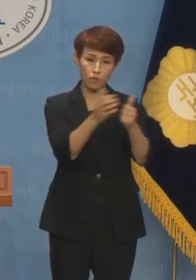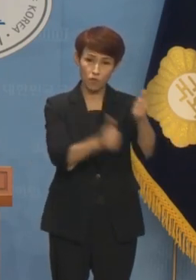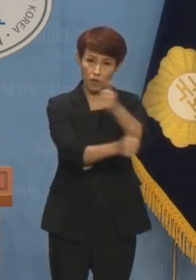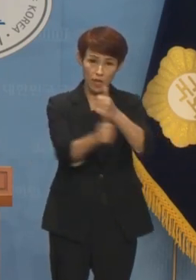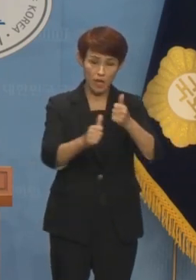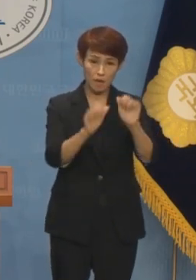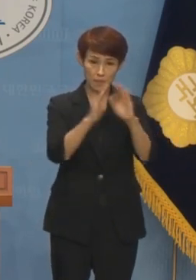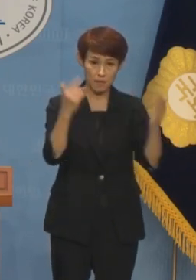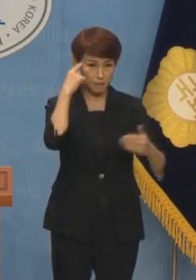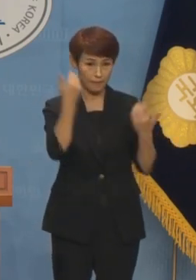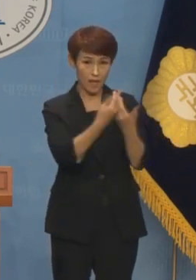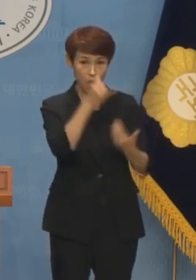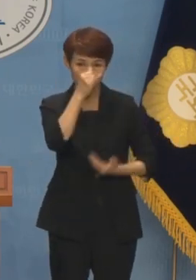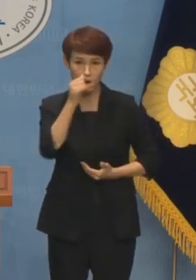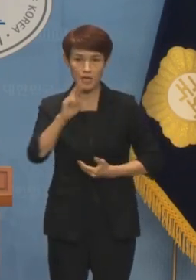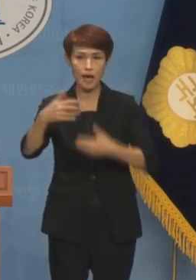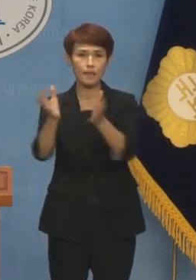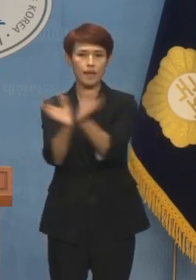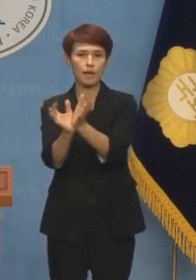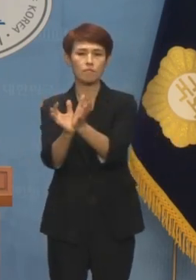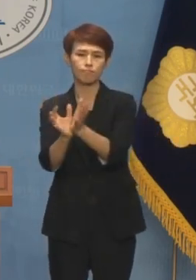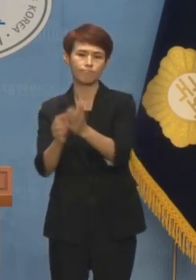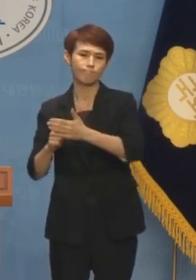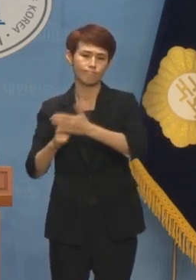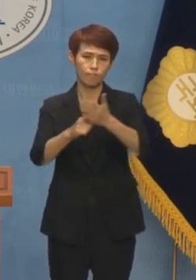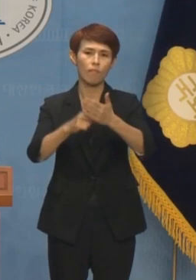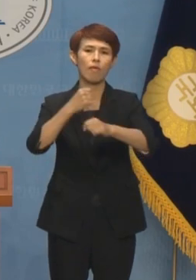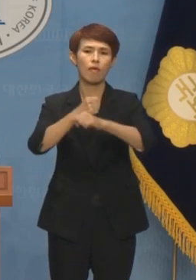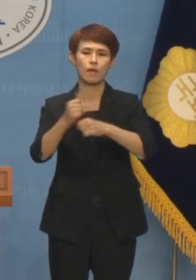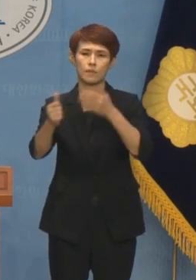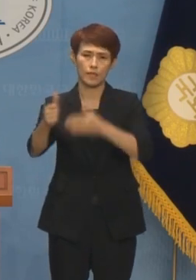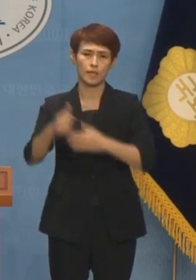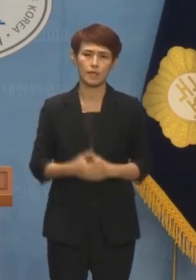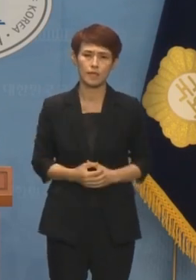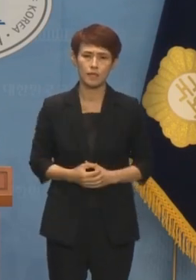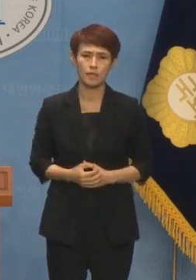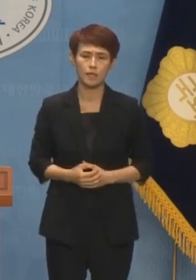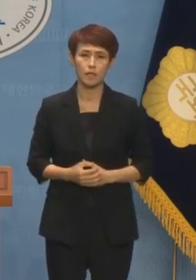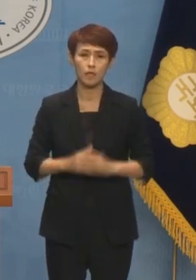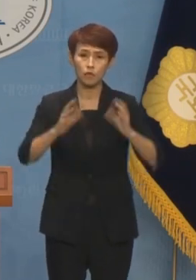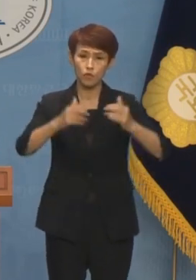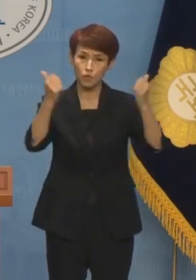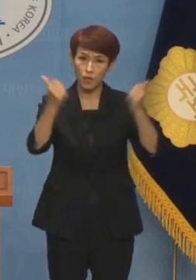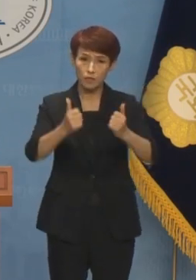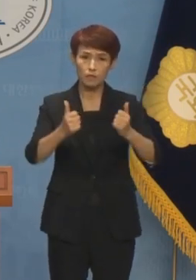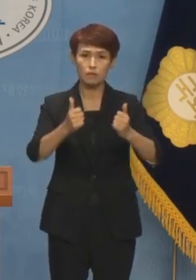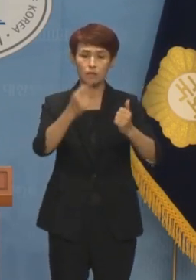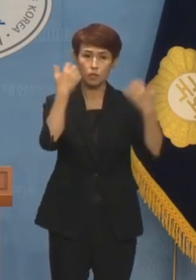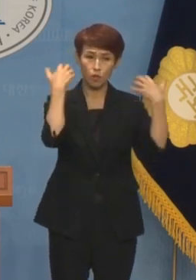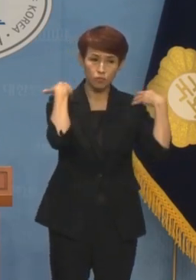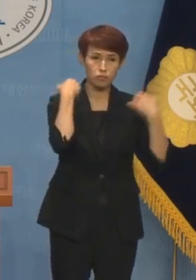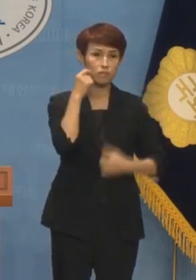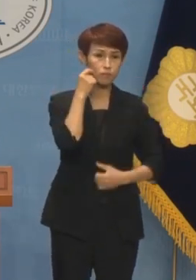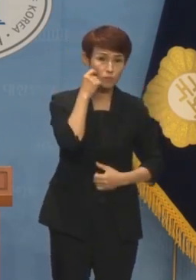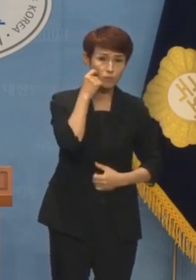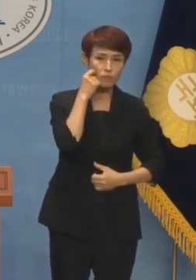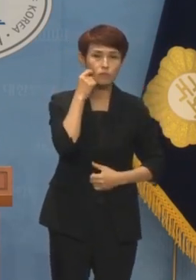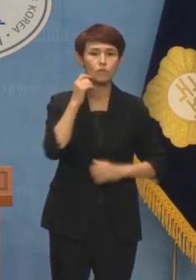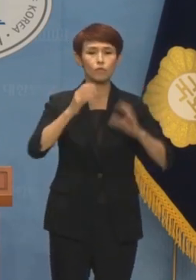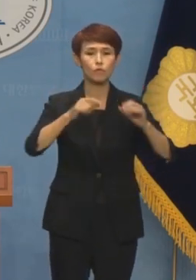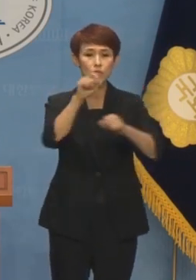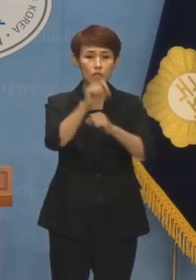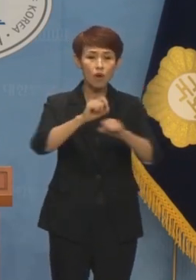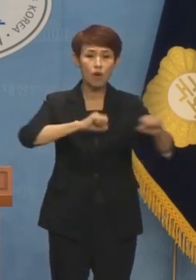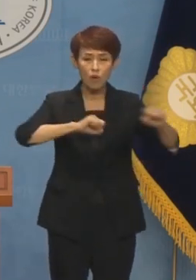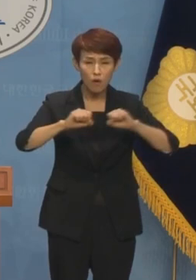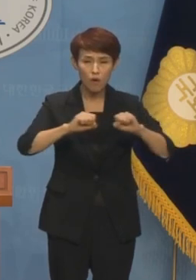야당 단독으로 상임위를 열 것을 촉구합니다. 국회는 정부가 하지 못한 국정 방향을